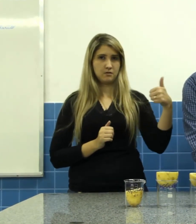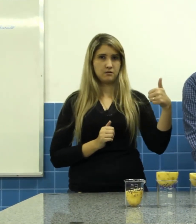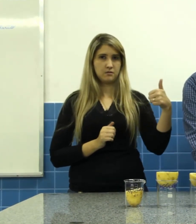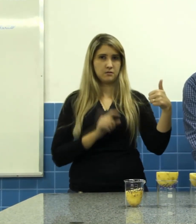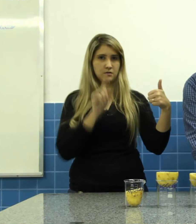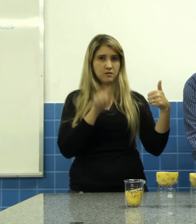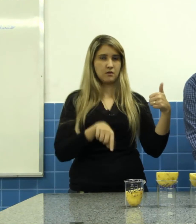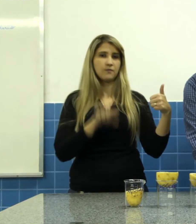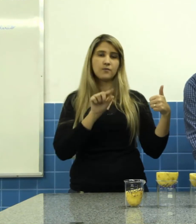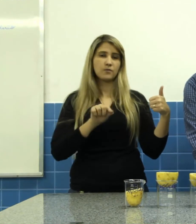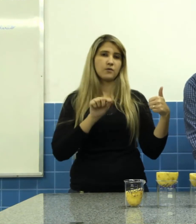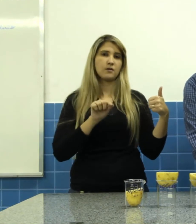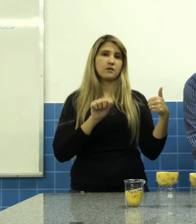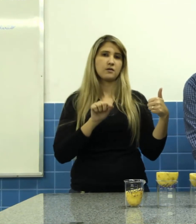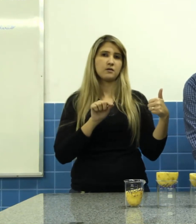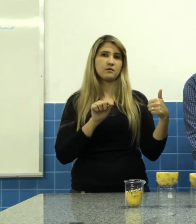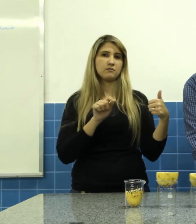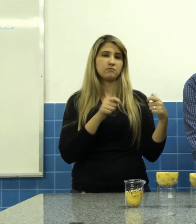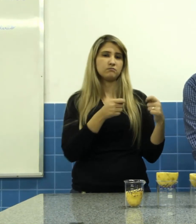experimental, nós